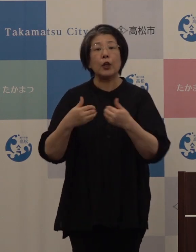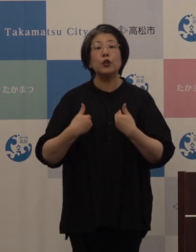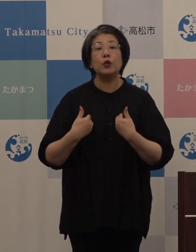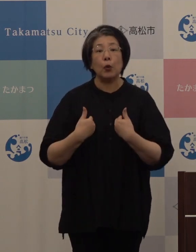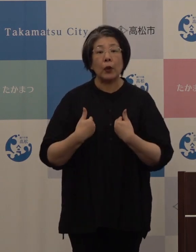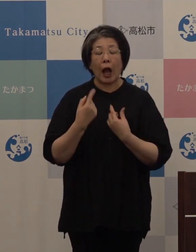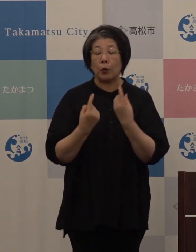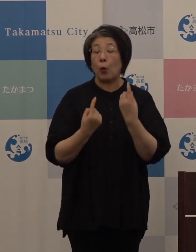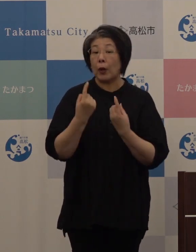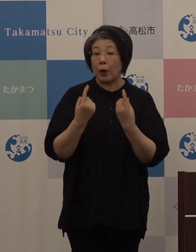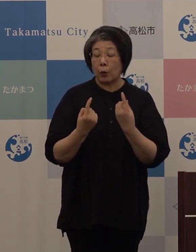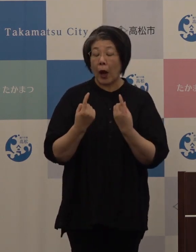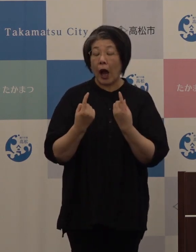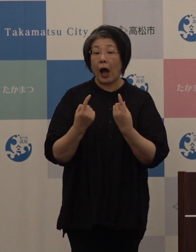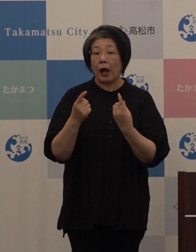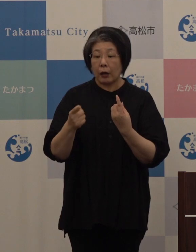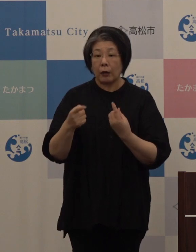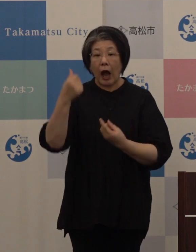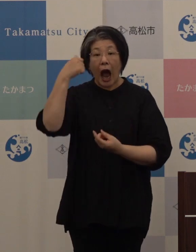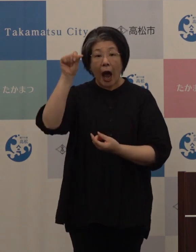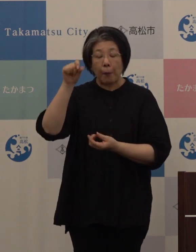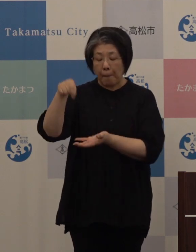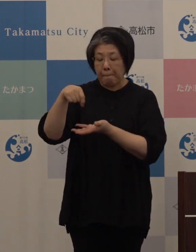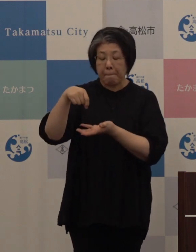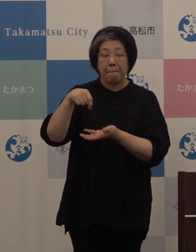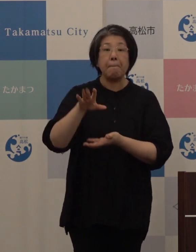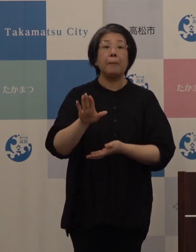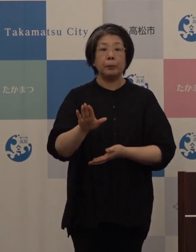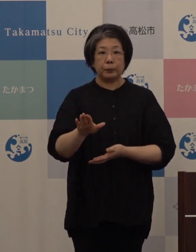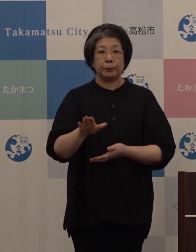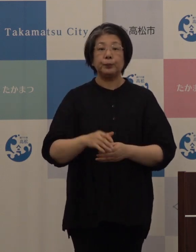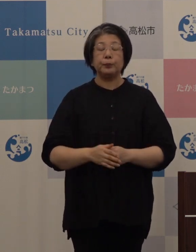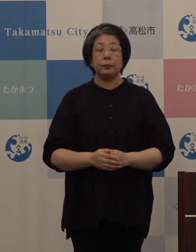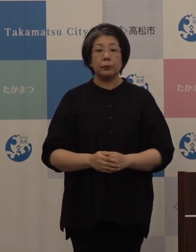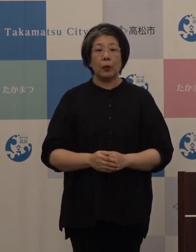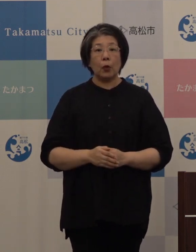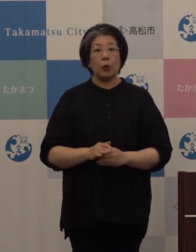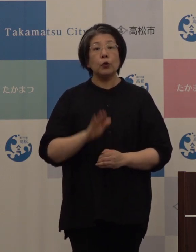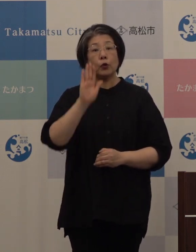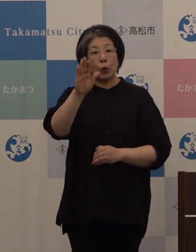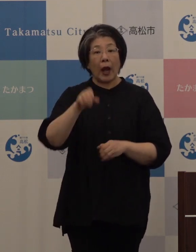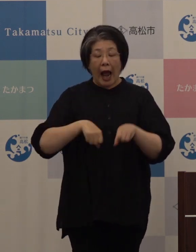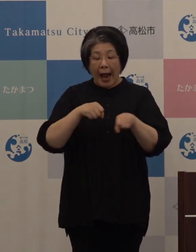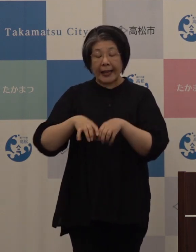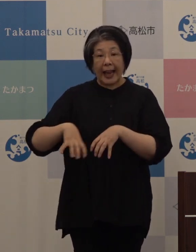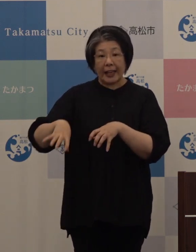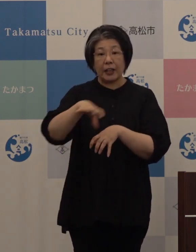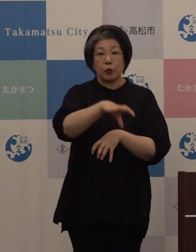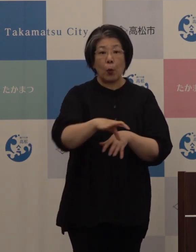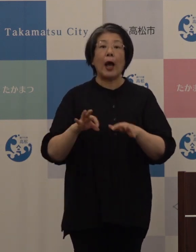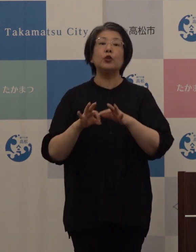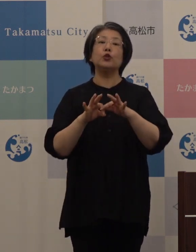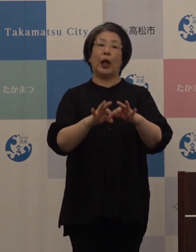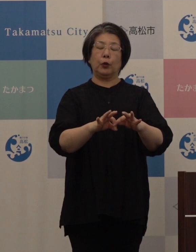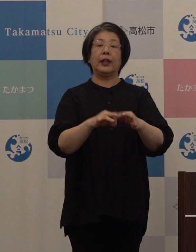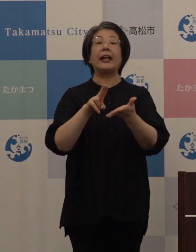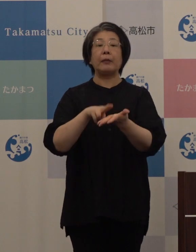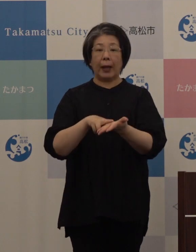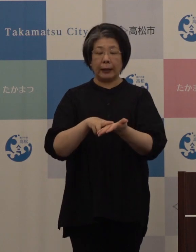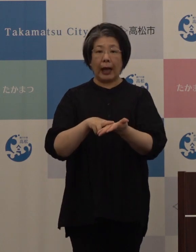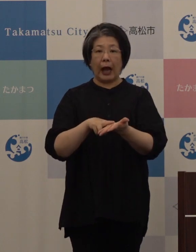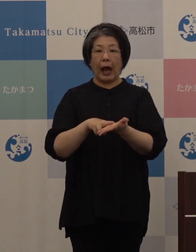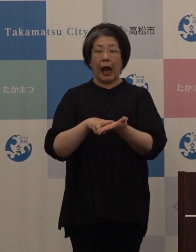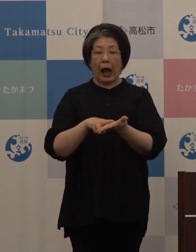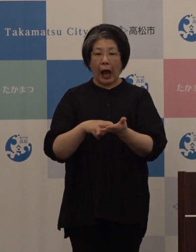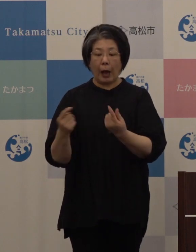のかということで案を出していただいたというところでございます。でその後競輪場の存続というのを決めて、建て替え